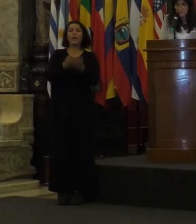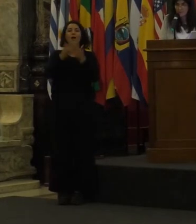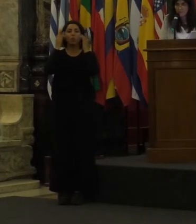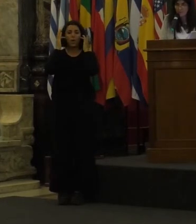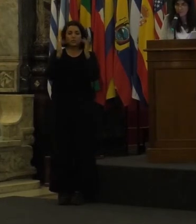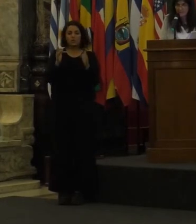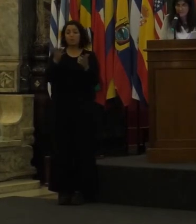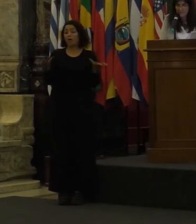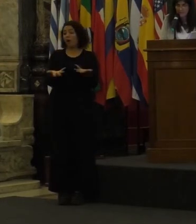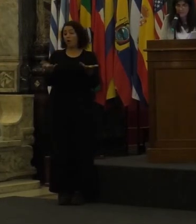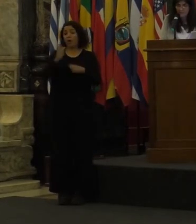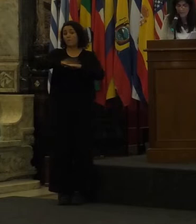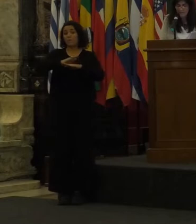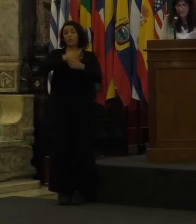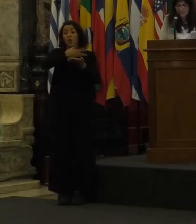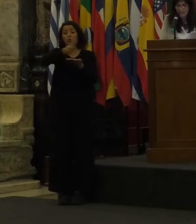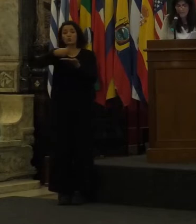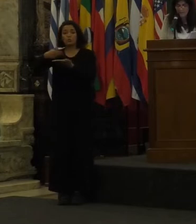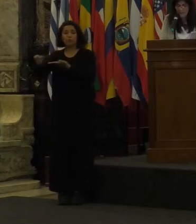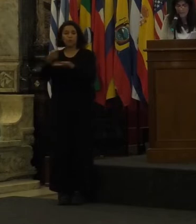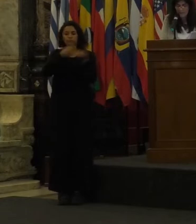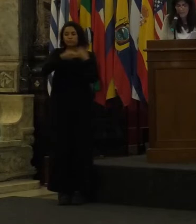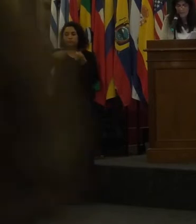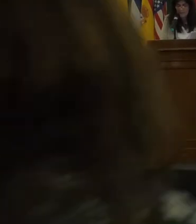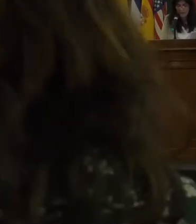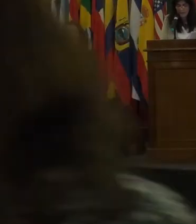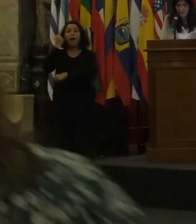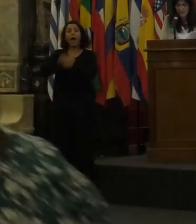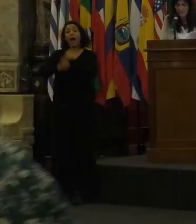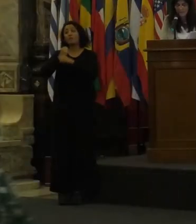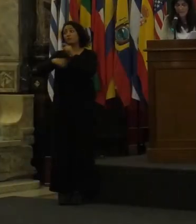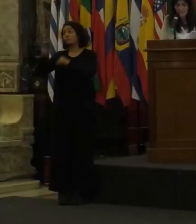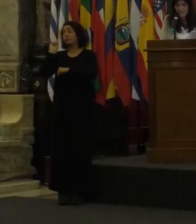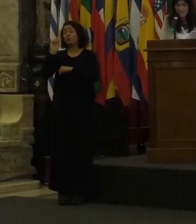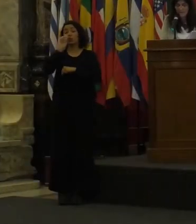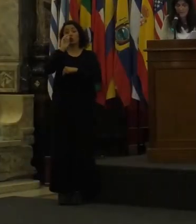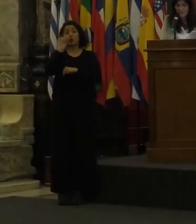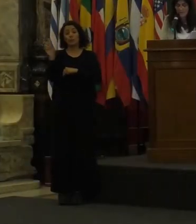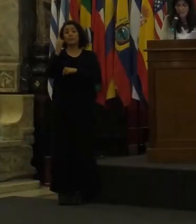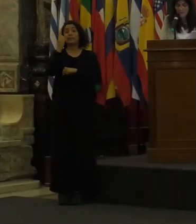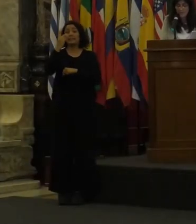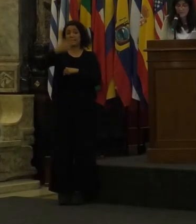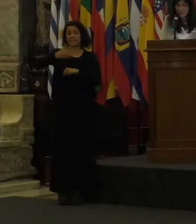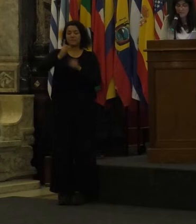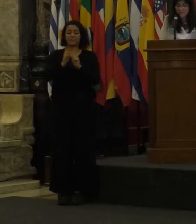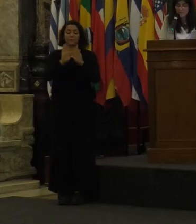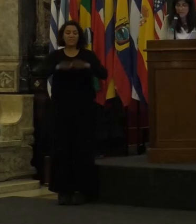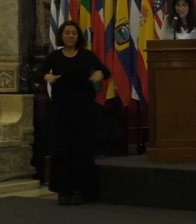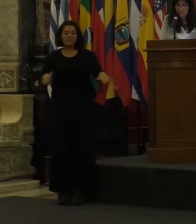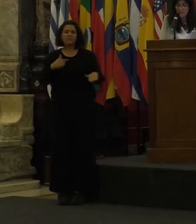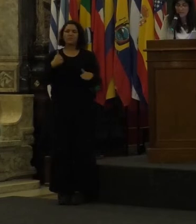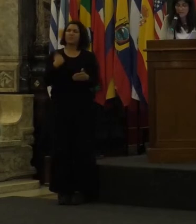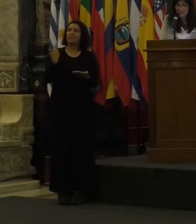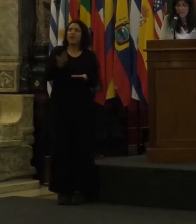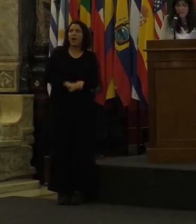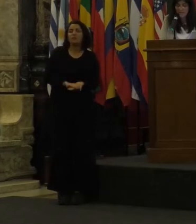del consumo, en el año 2013. Ha escrito también Infancias en estado de excepción, Derechos del